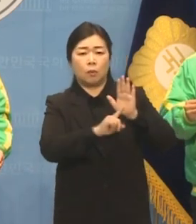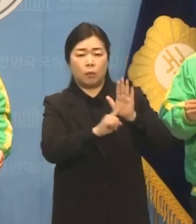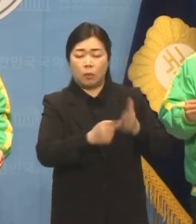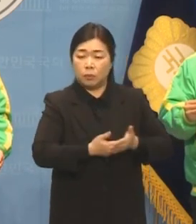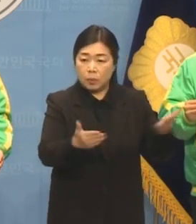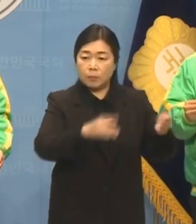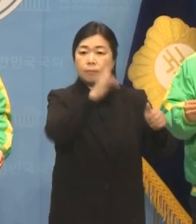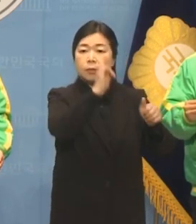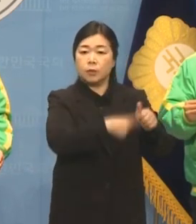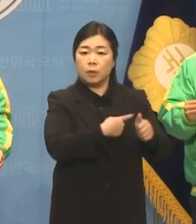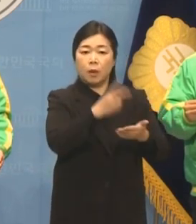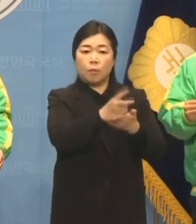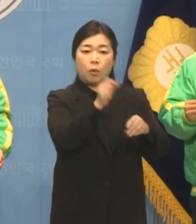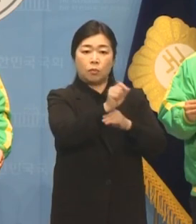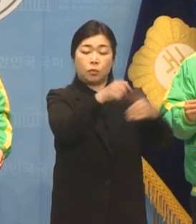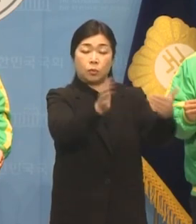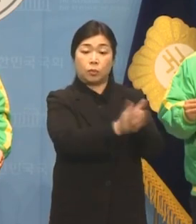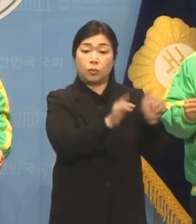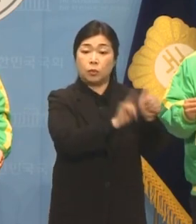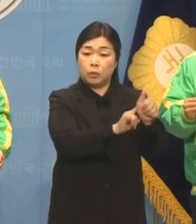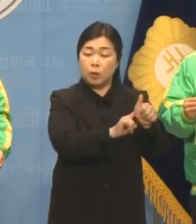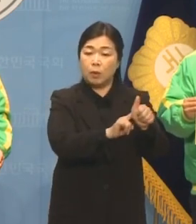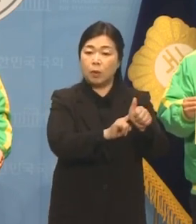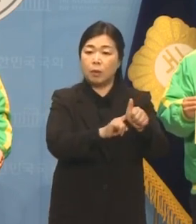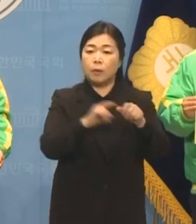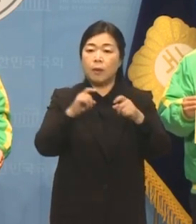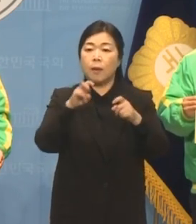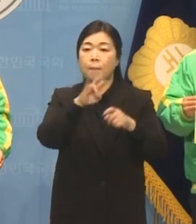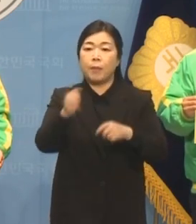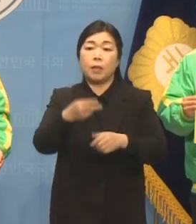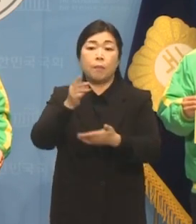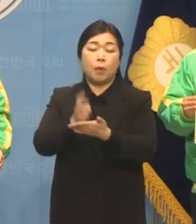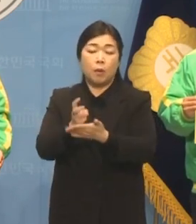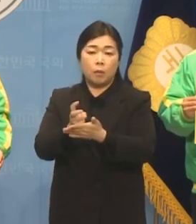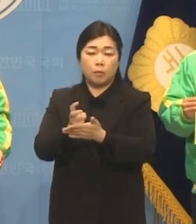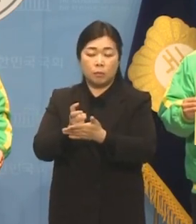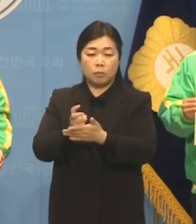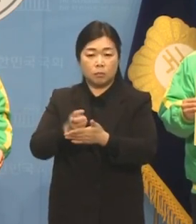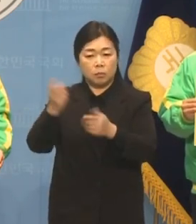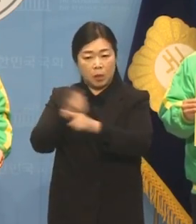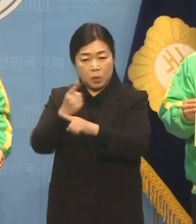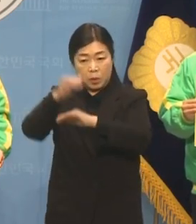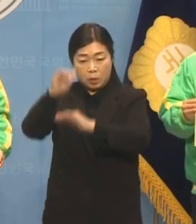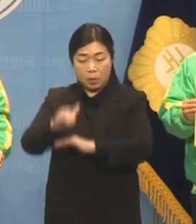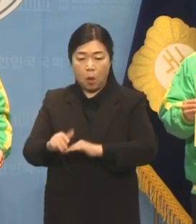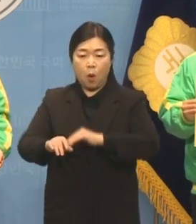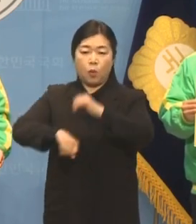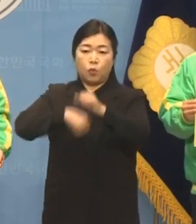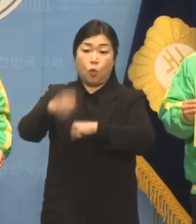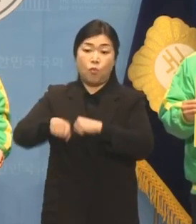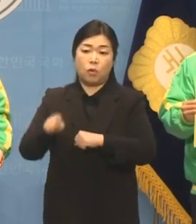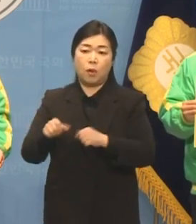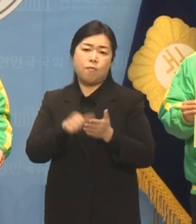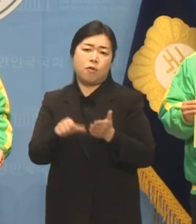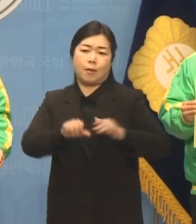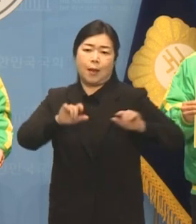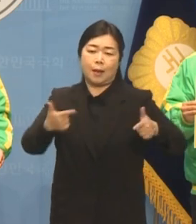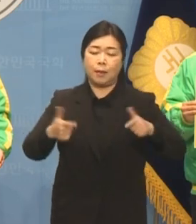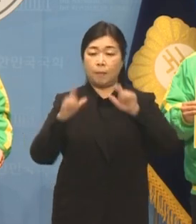법무부는 2021년 민법 개정안에 동물은 물건이 아니다라는 선언적인 조항을